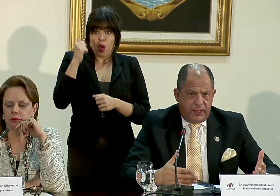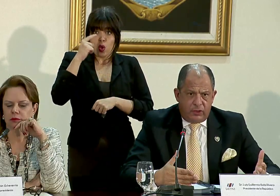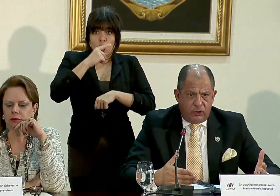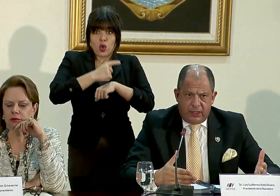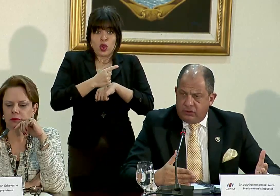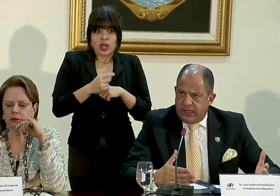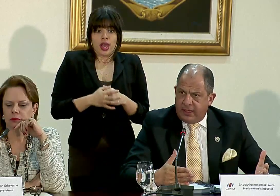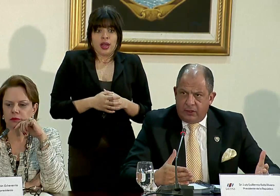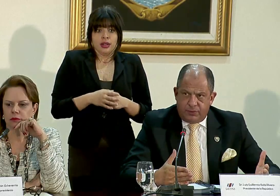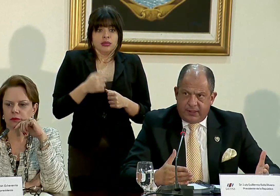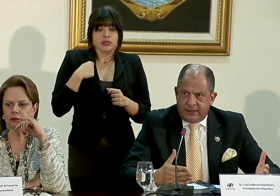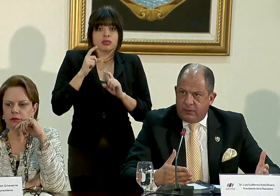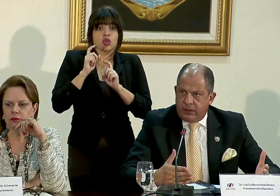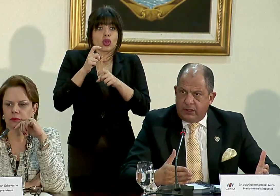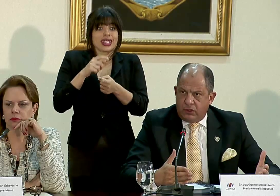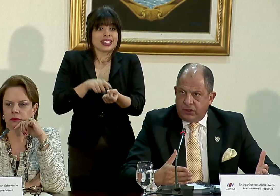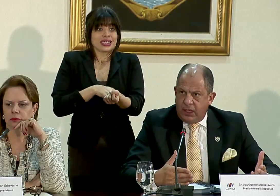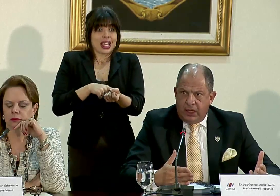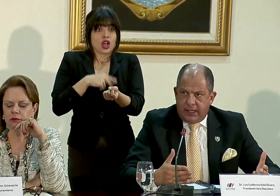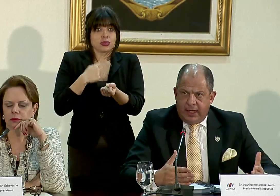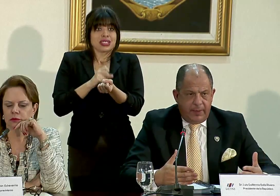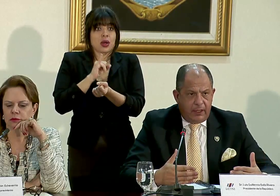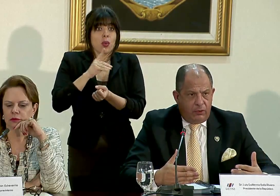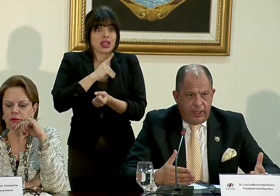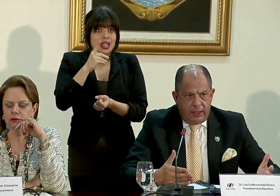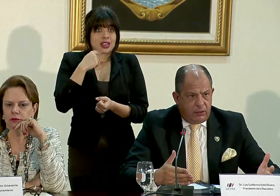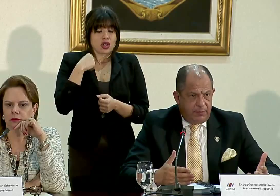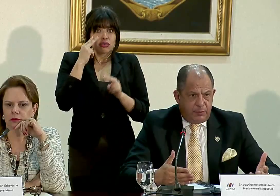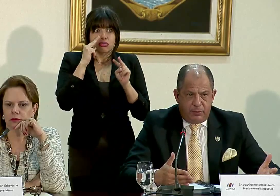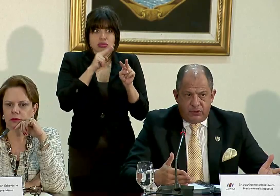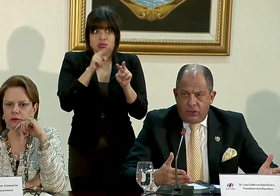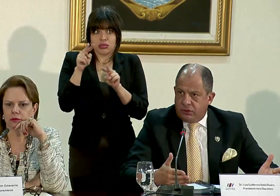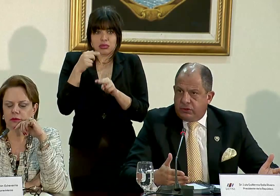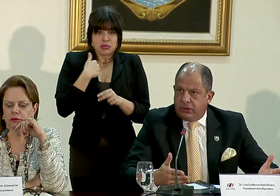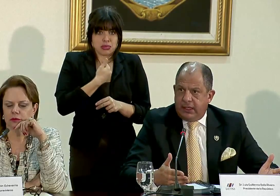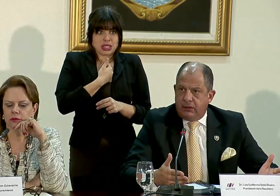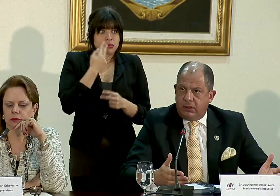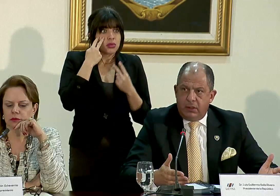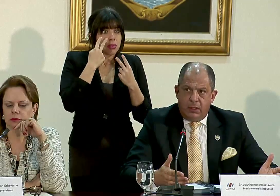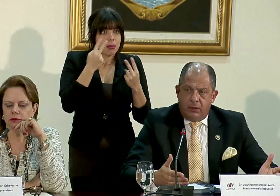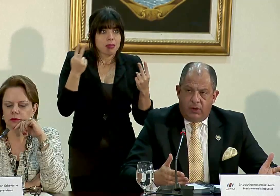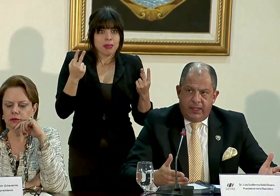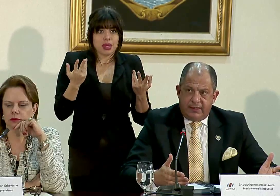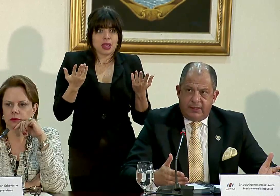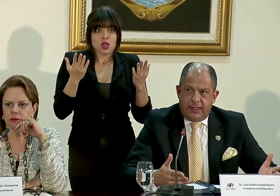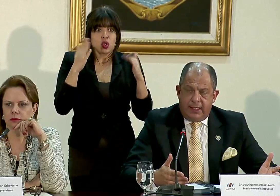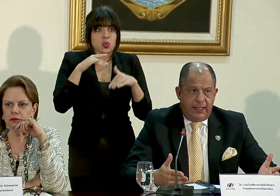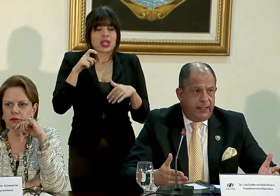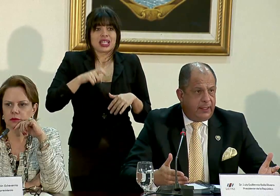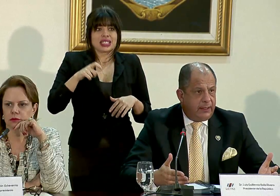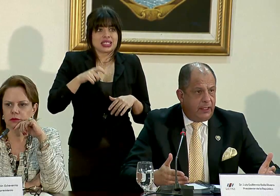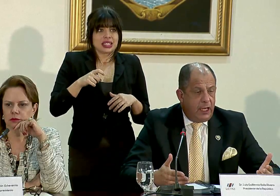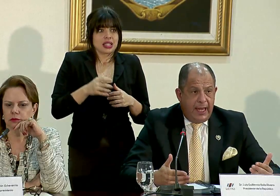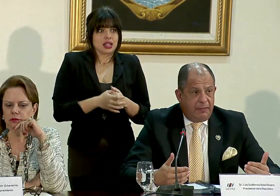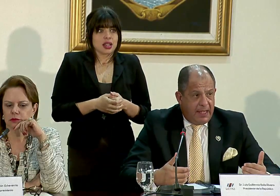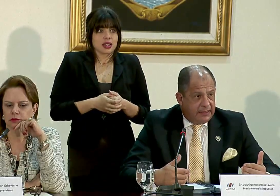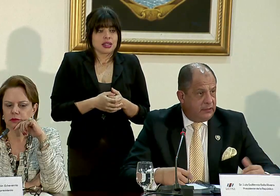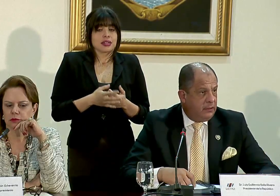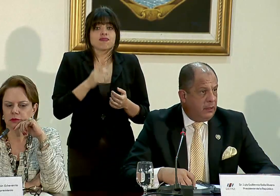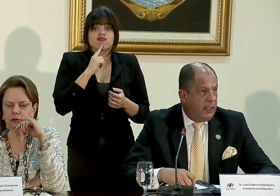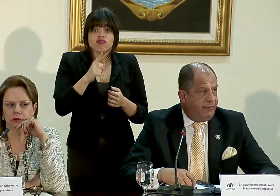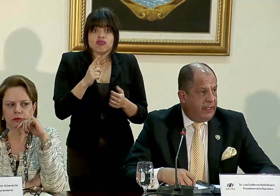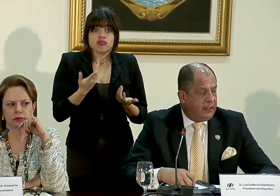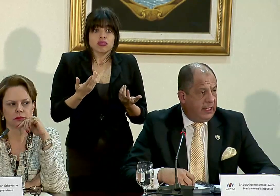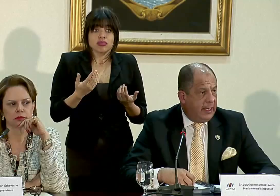otro día estuve donando sangre en el hospital San Juan de Dios y créame que lo vi con mis propios ojos o sea no hay necesidad es